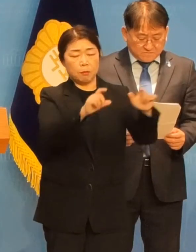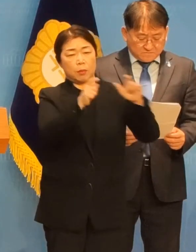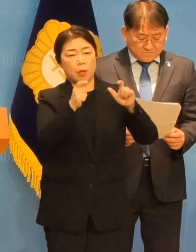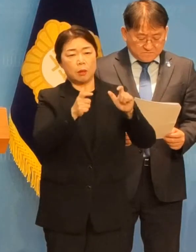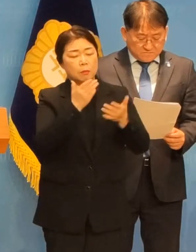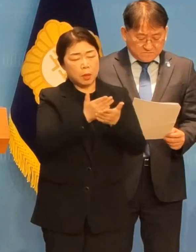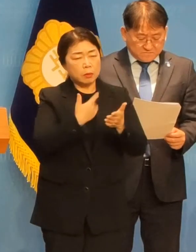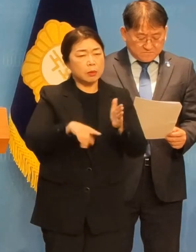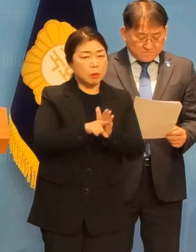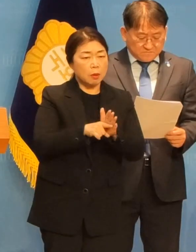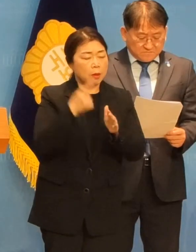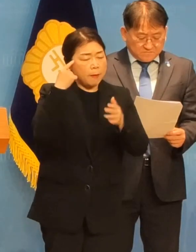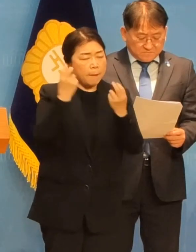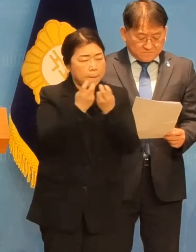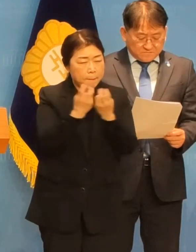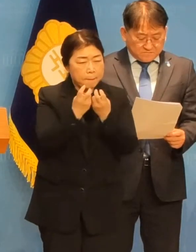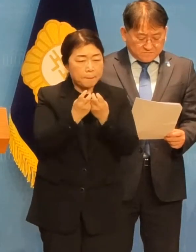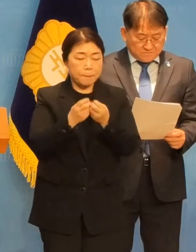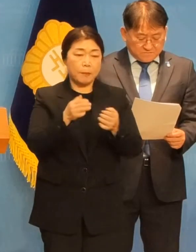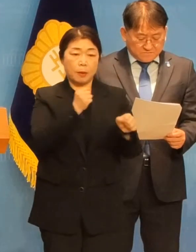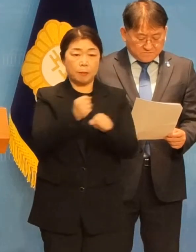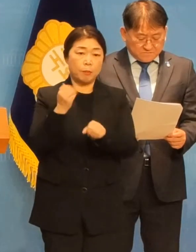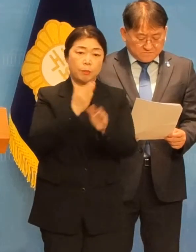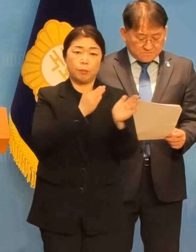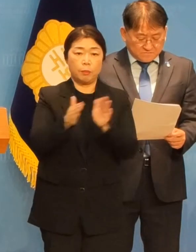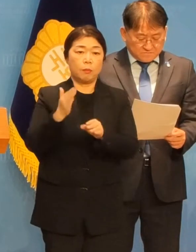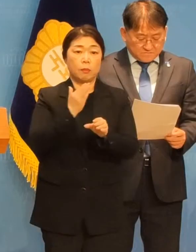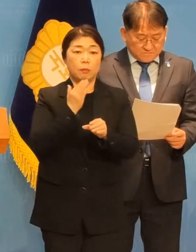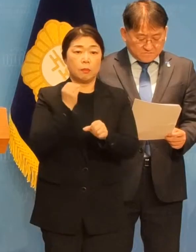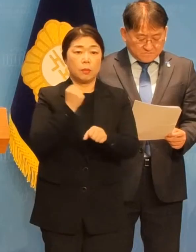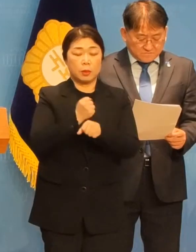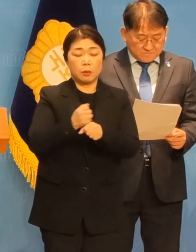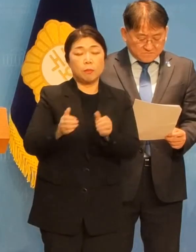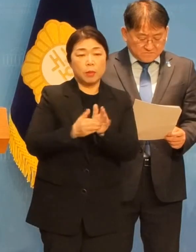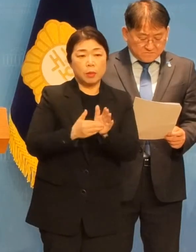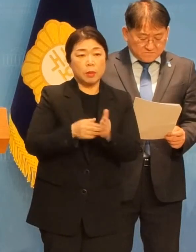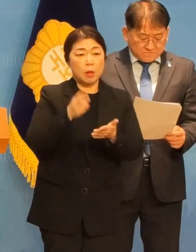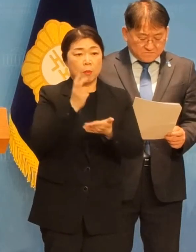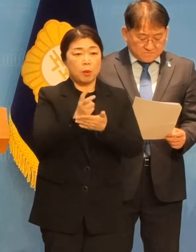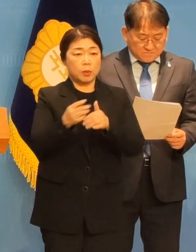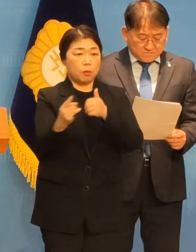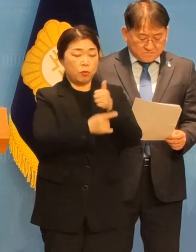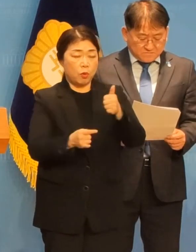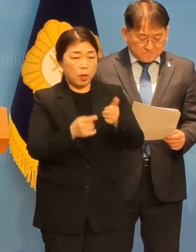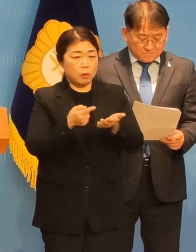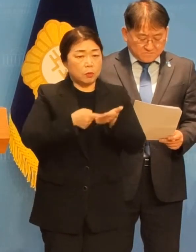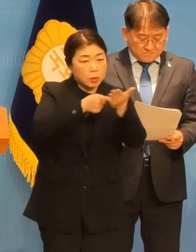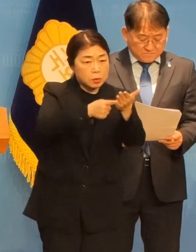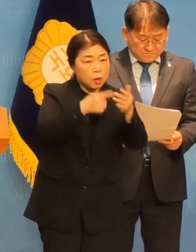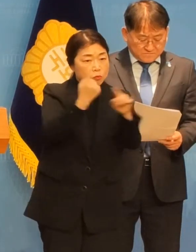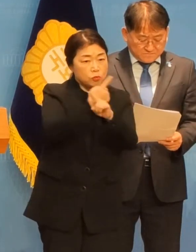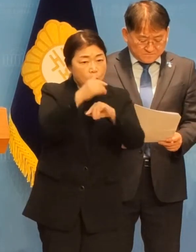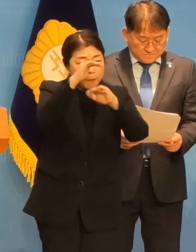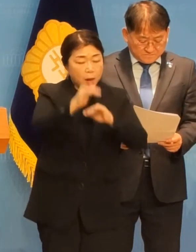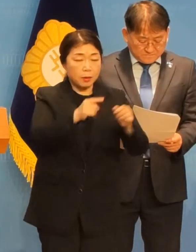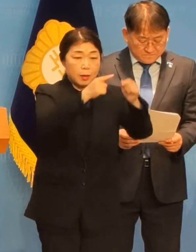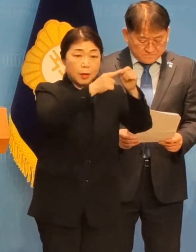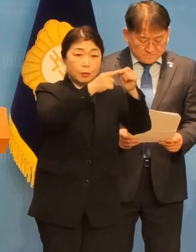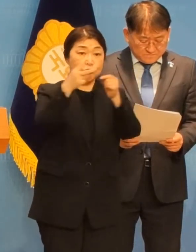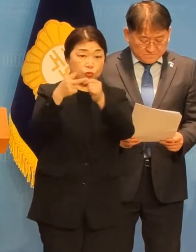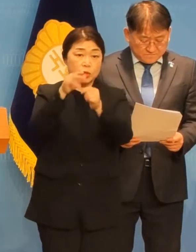마련했습니다. 법사위를 통과한 법안에 대한 수정안입니다. 두 가지 방안이 있습니다.